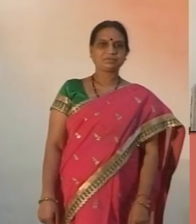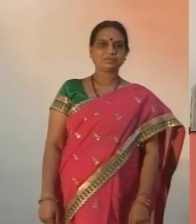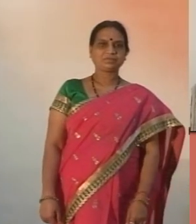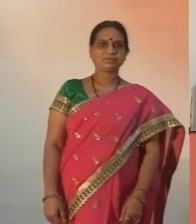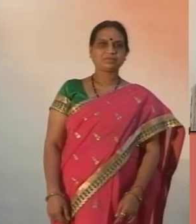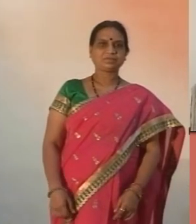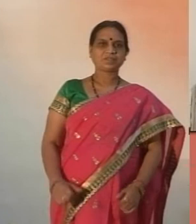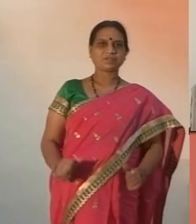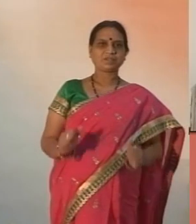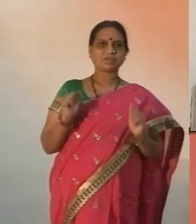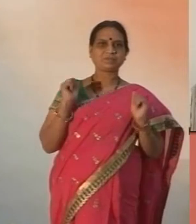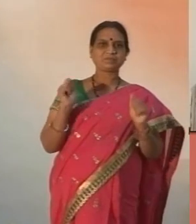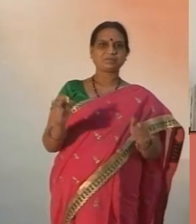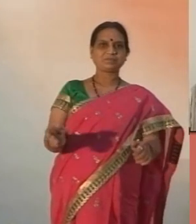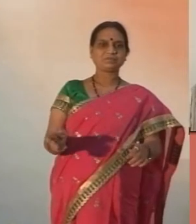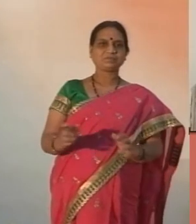अर्थात व्यायाम